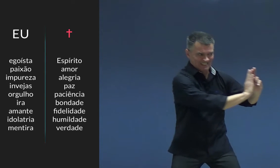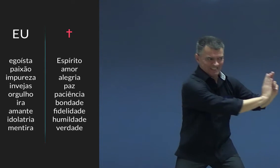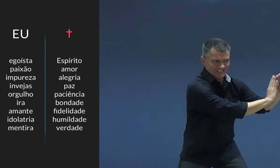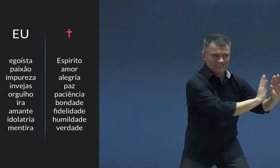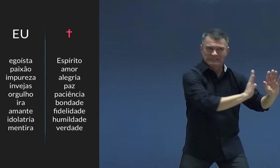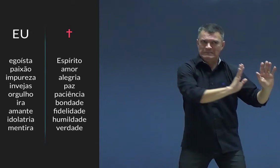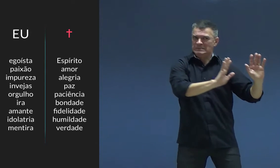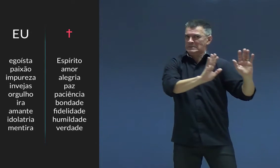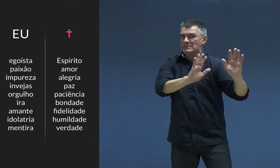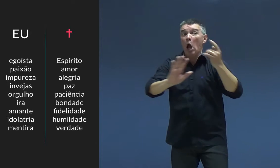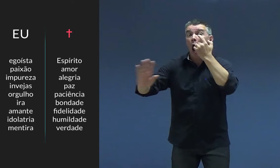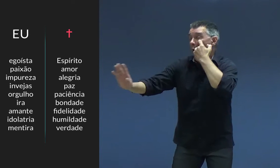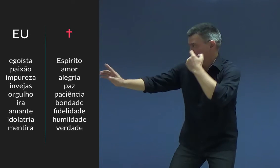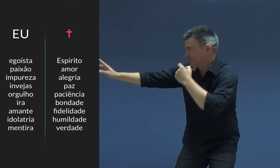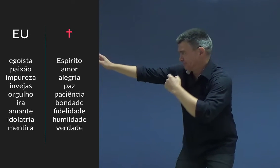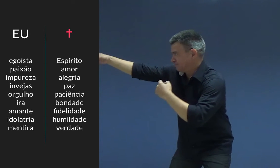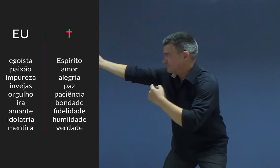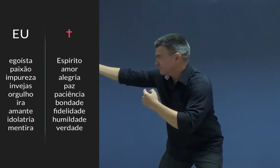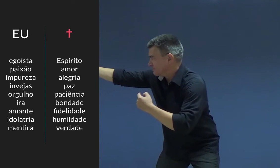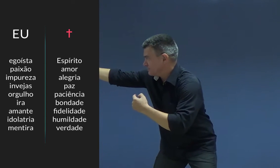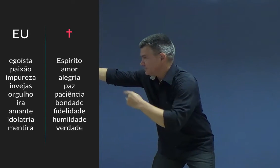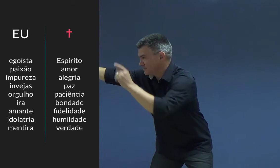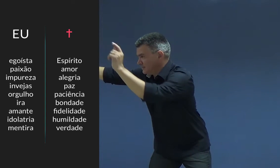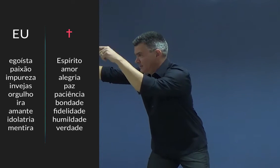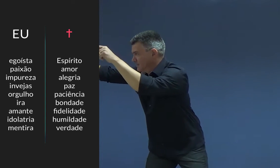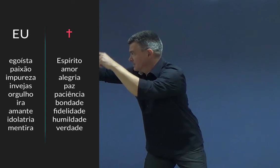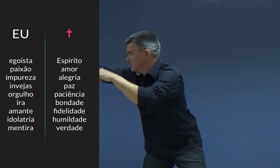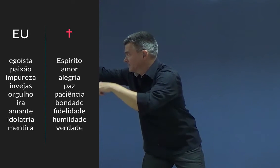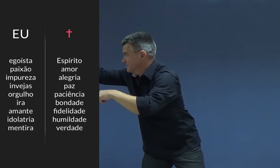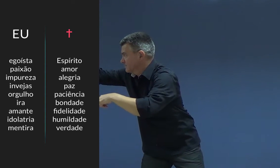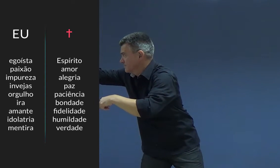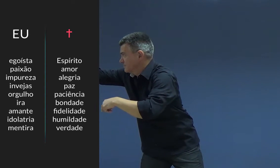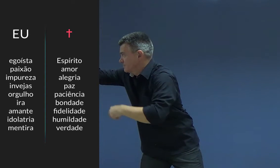Esse eu você tem que colocar de lado. Olha lá.